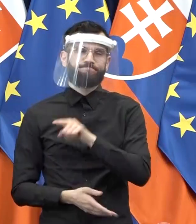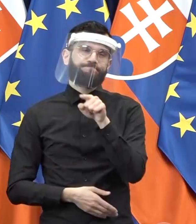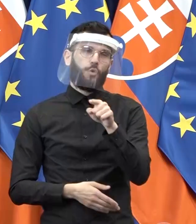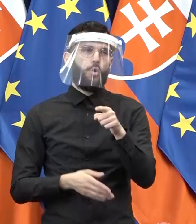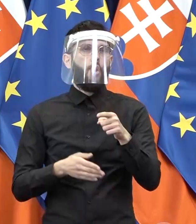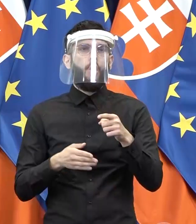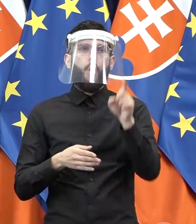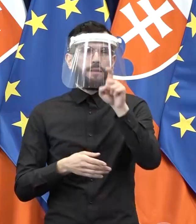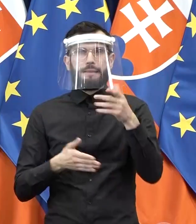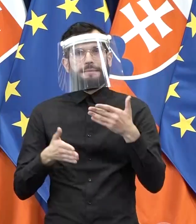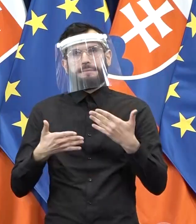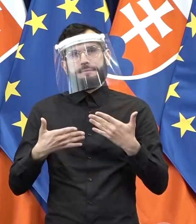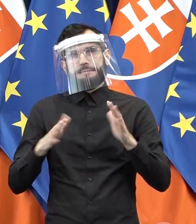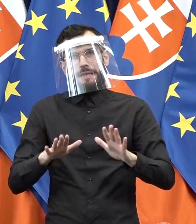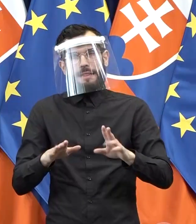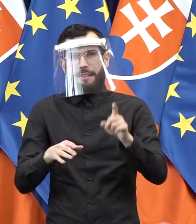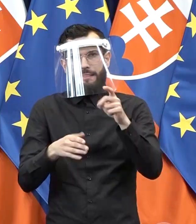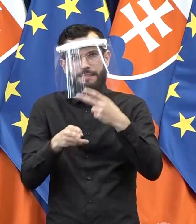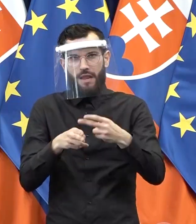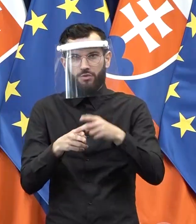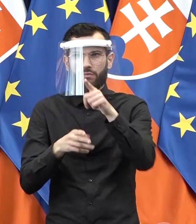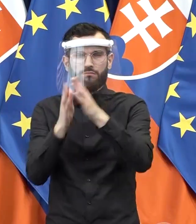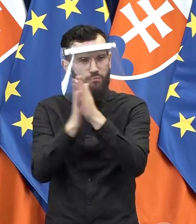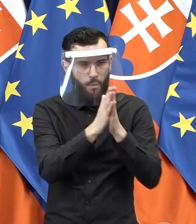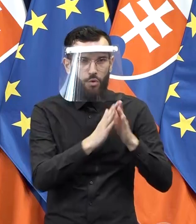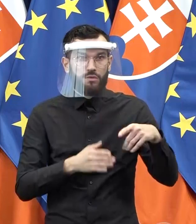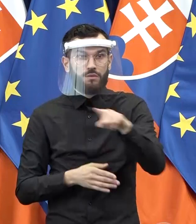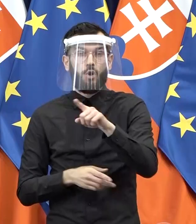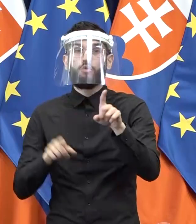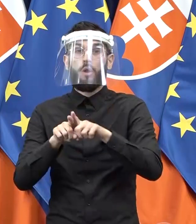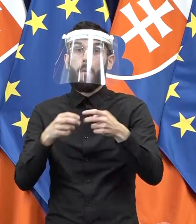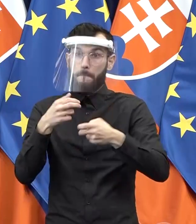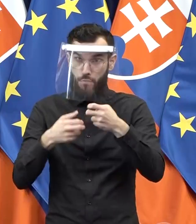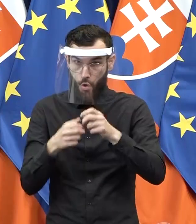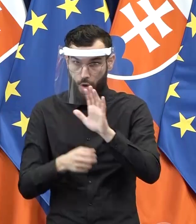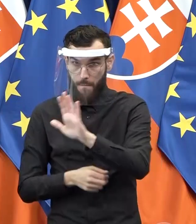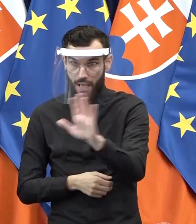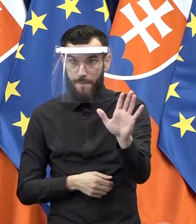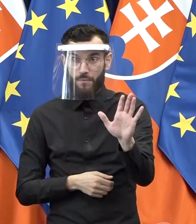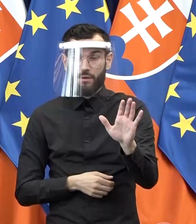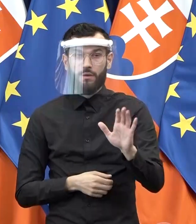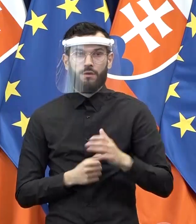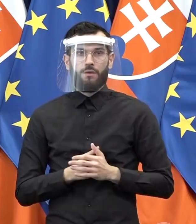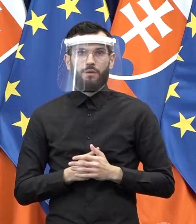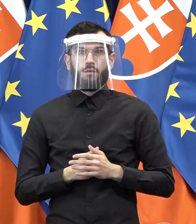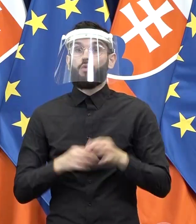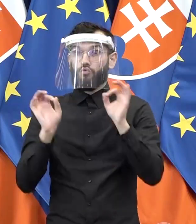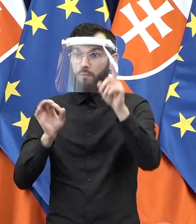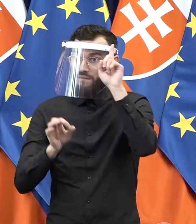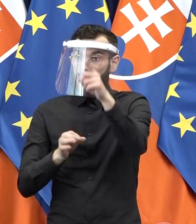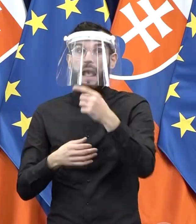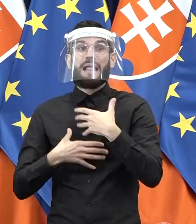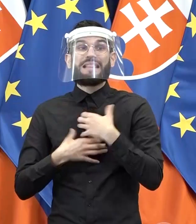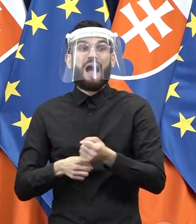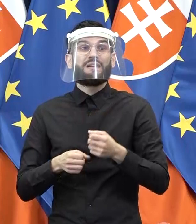neriešili, ale poprosím aj vás, aj ľudí, akýkoľvek problém, super, ak zároveň dokážete aj